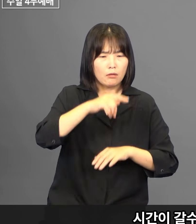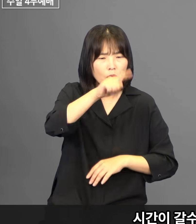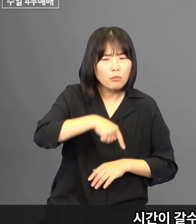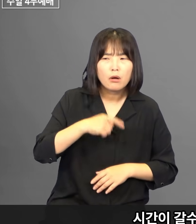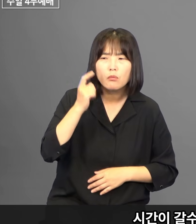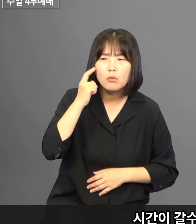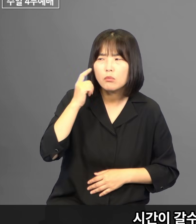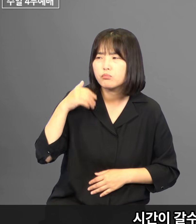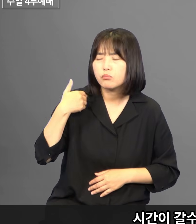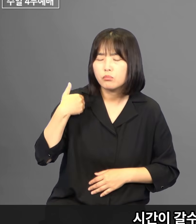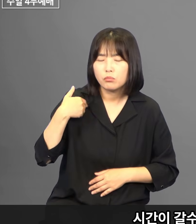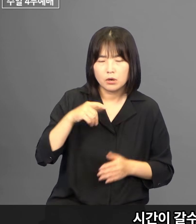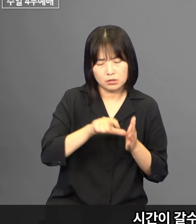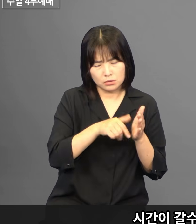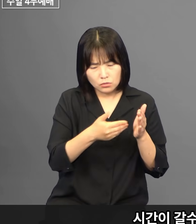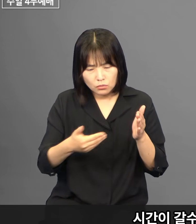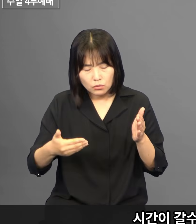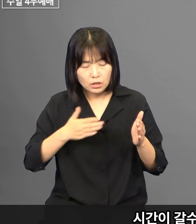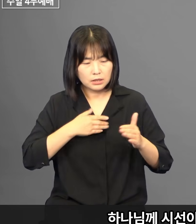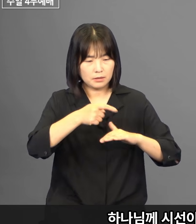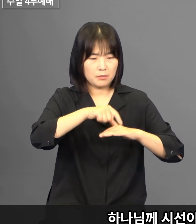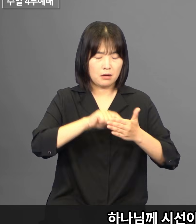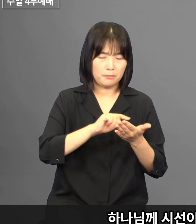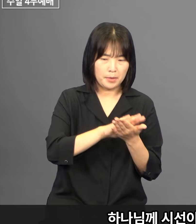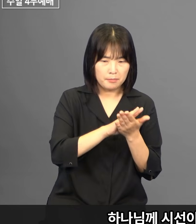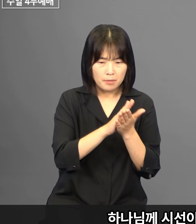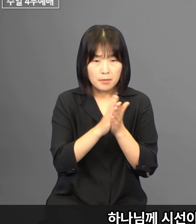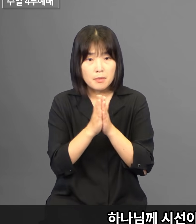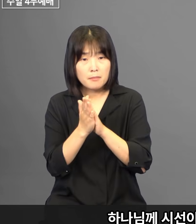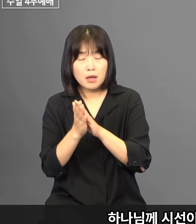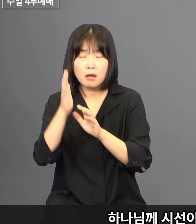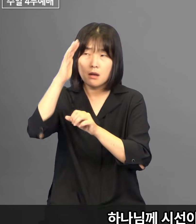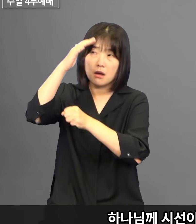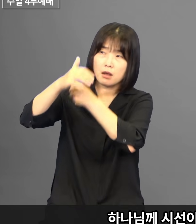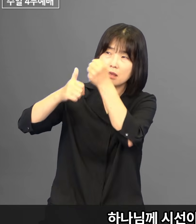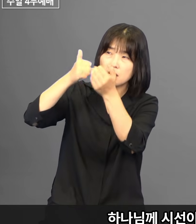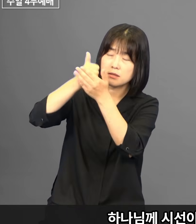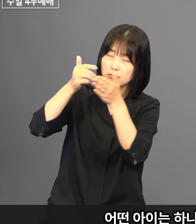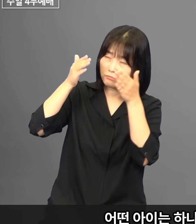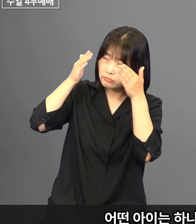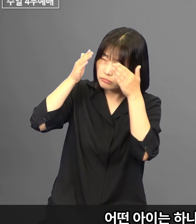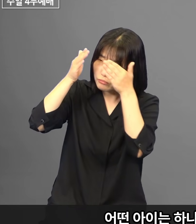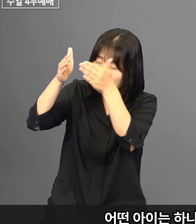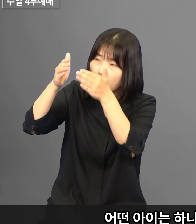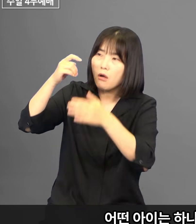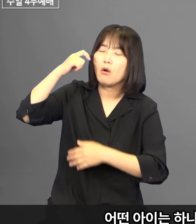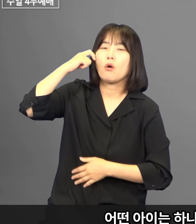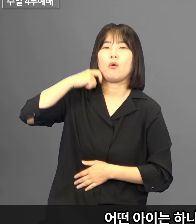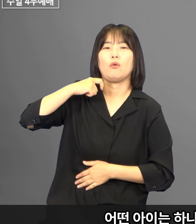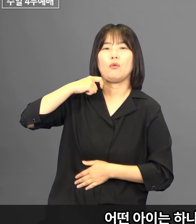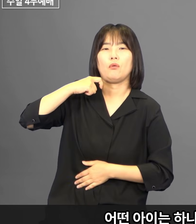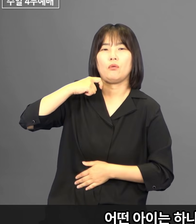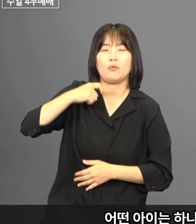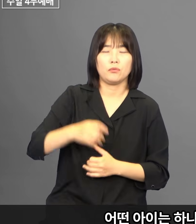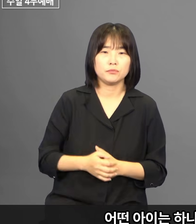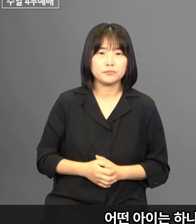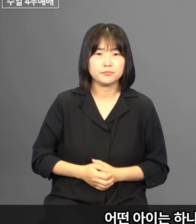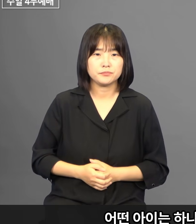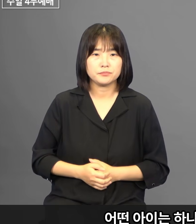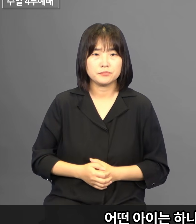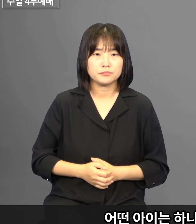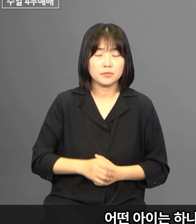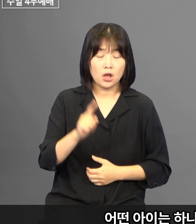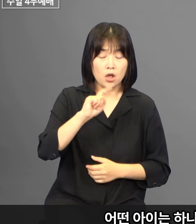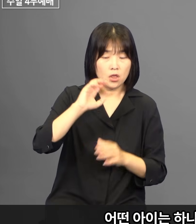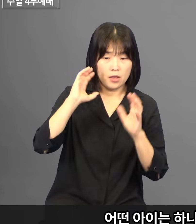시간이 갈수록 제 마음이 변하고 하나님께 시선이 고정되는 것을 느꼈습니다. 어떤 아이는